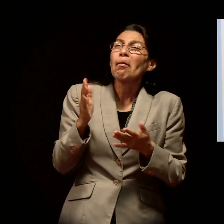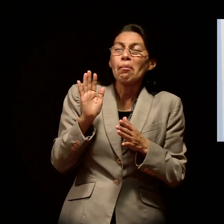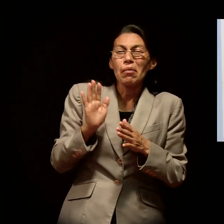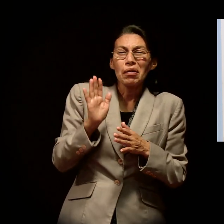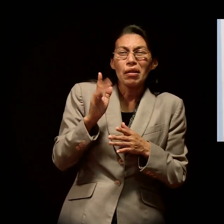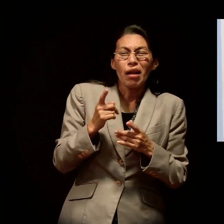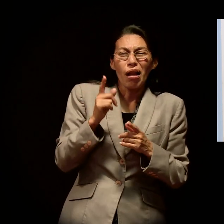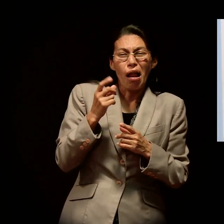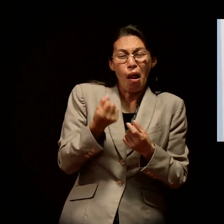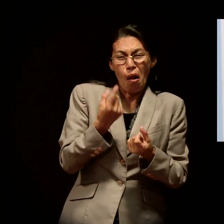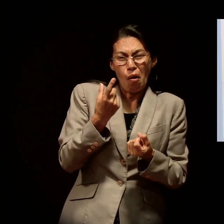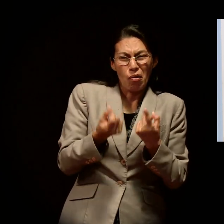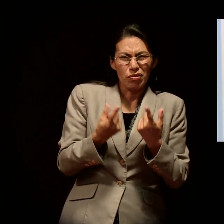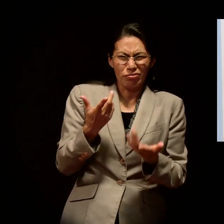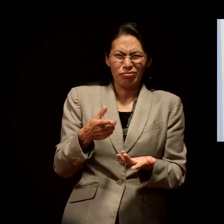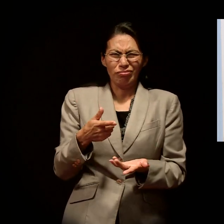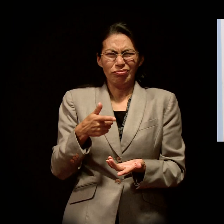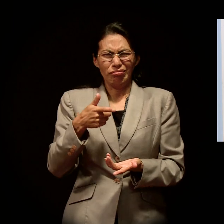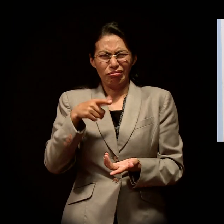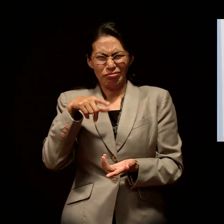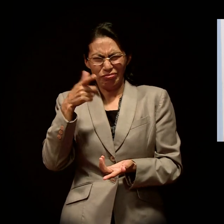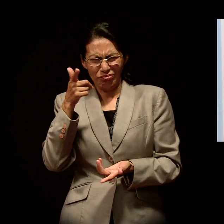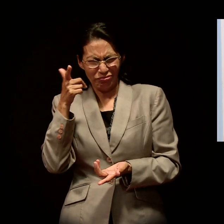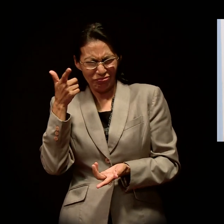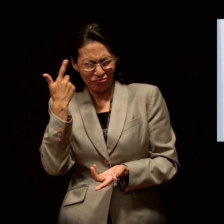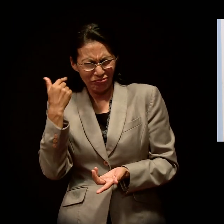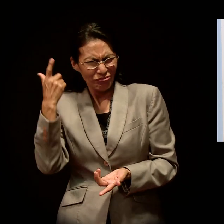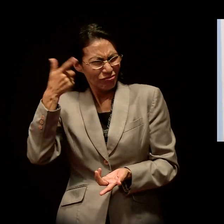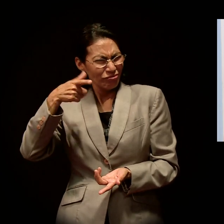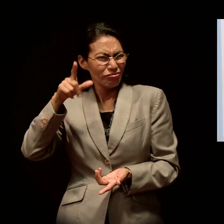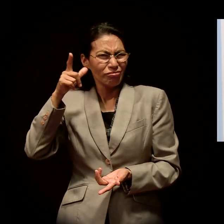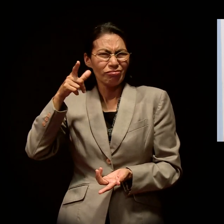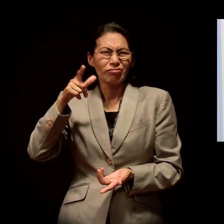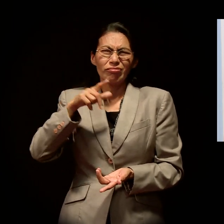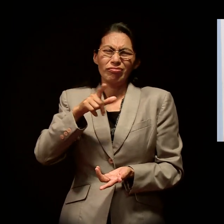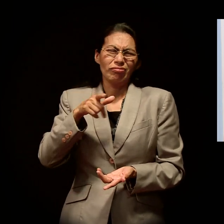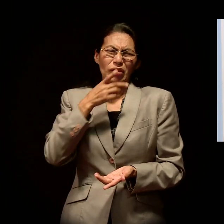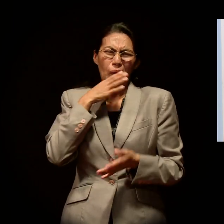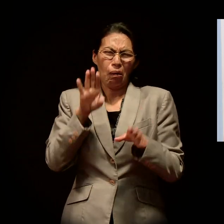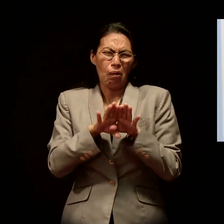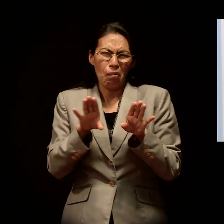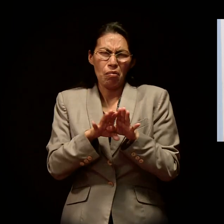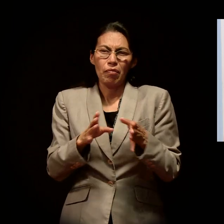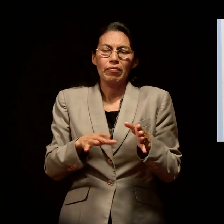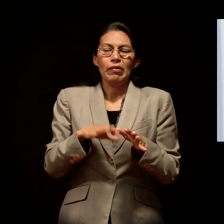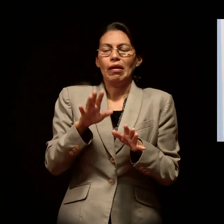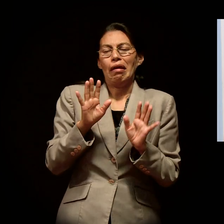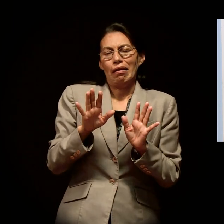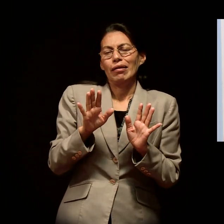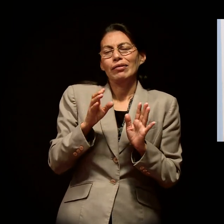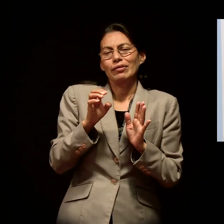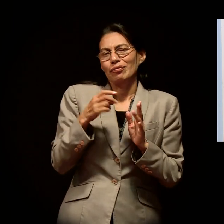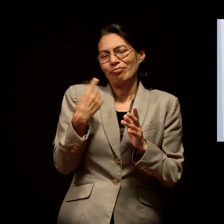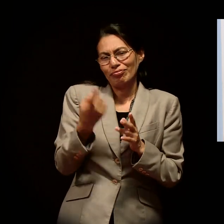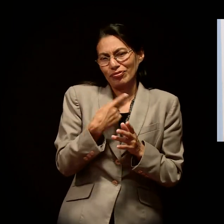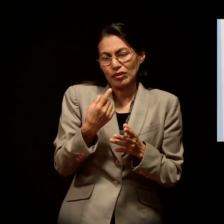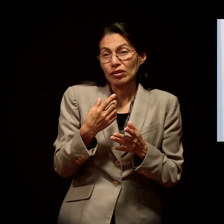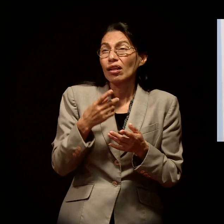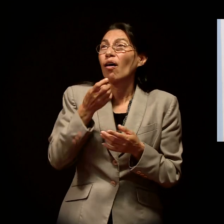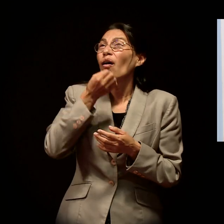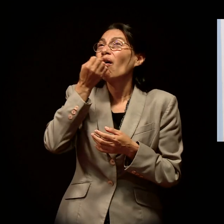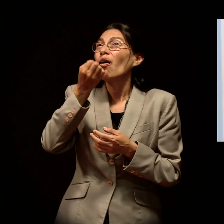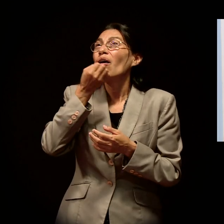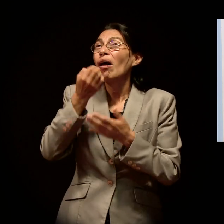Aparentemente son ridículas para algunos Pero qué lindo cuando lo hacemos porque cuando lo hacemos los aguacates salen